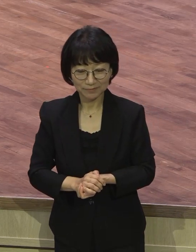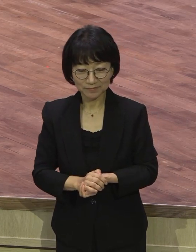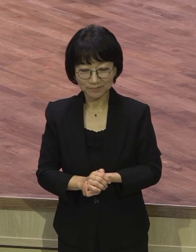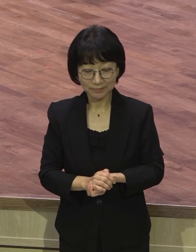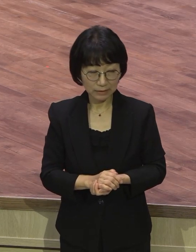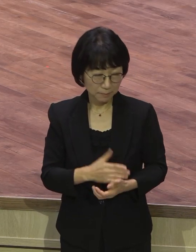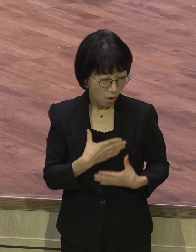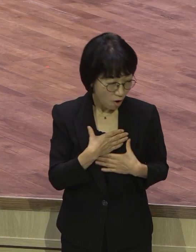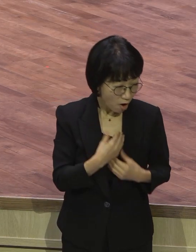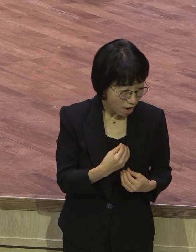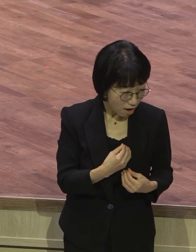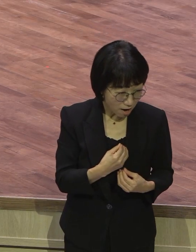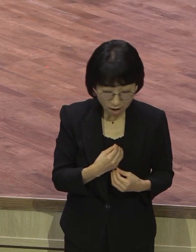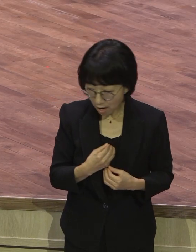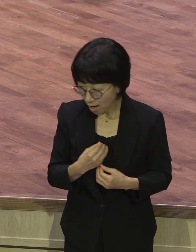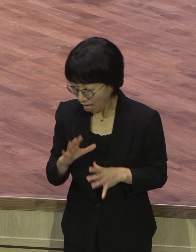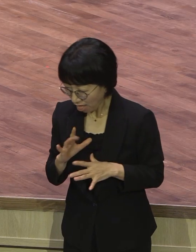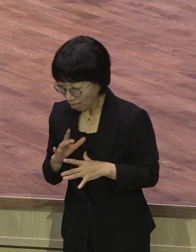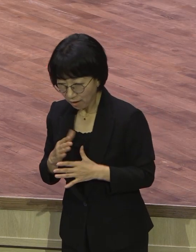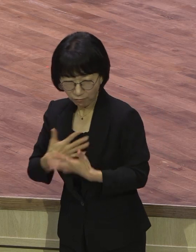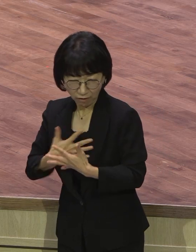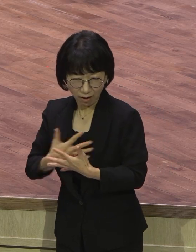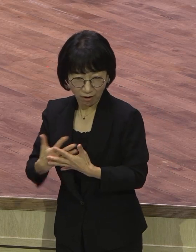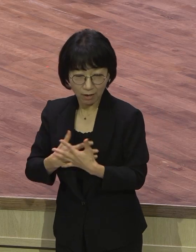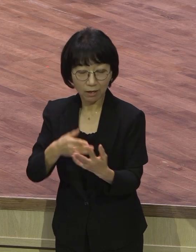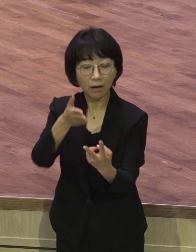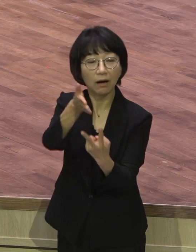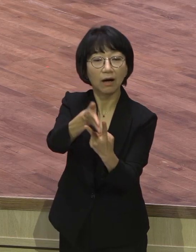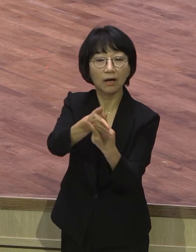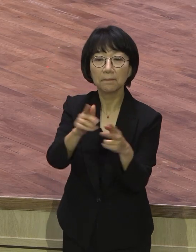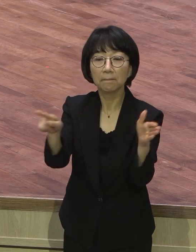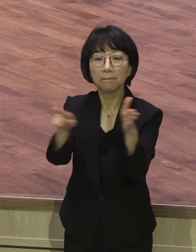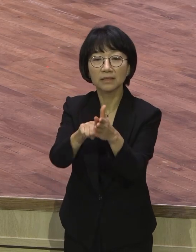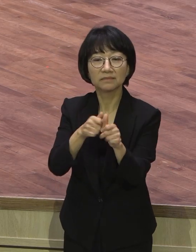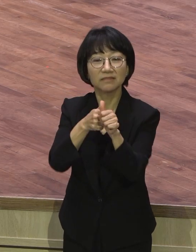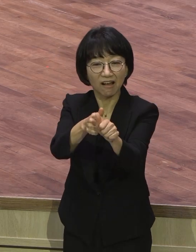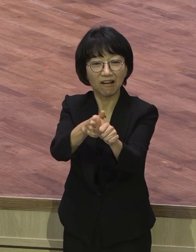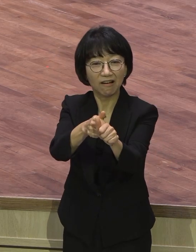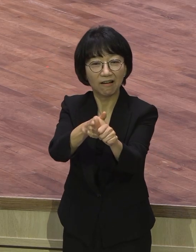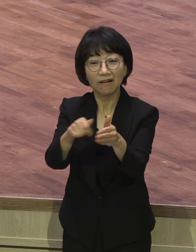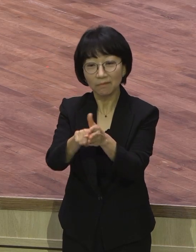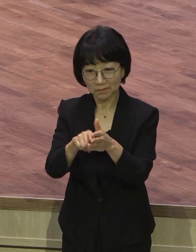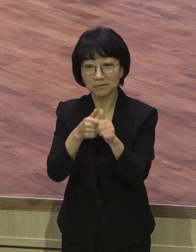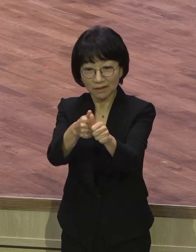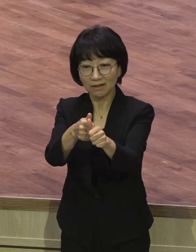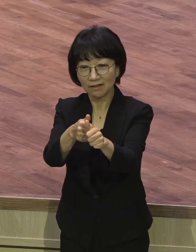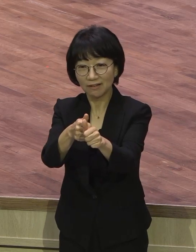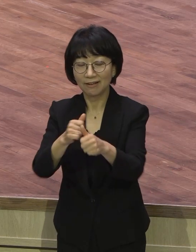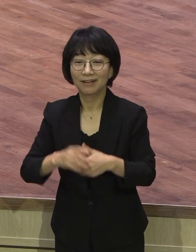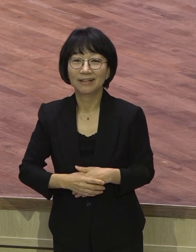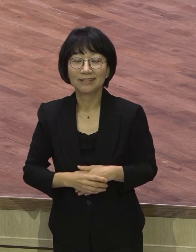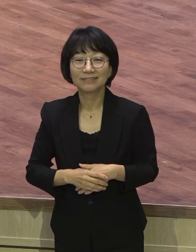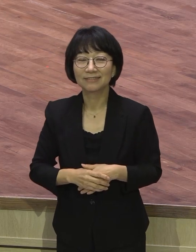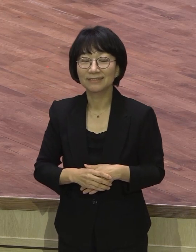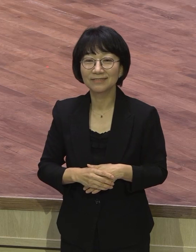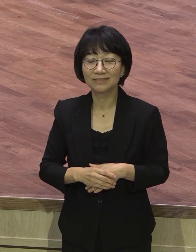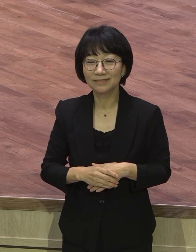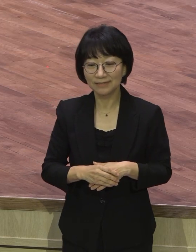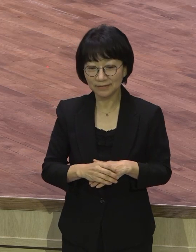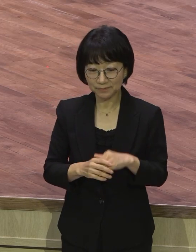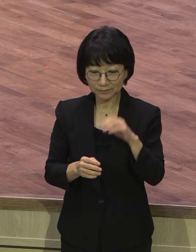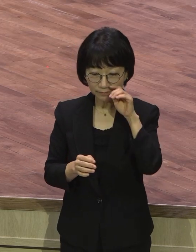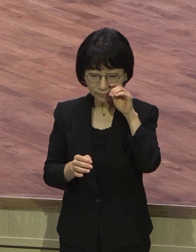두려움과 불안 속에 사느냐 믿음에 따라 결정됩니다. 안타까운 것은